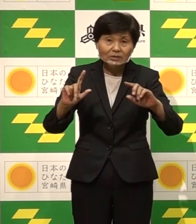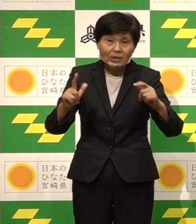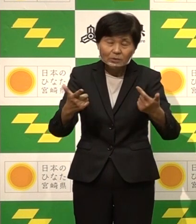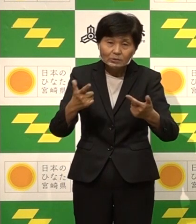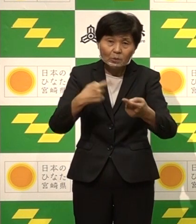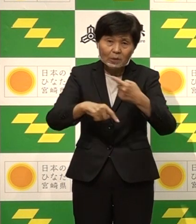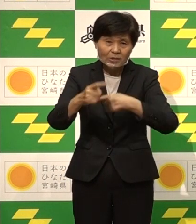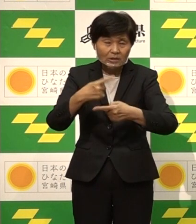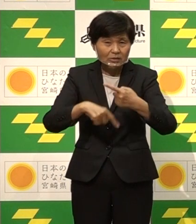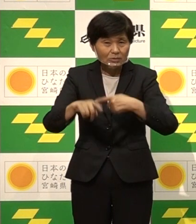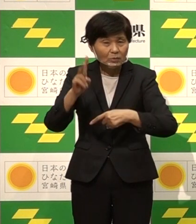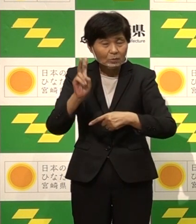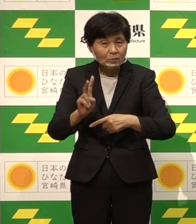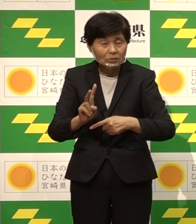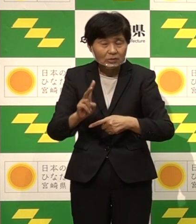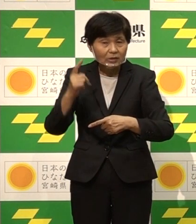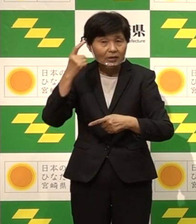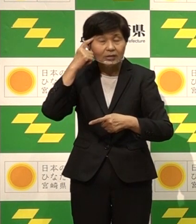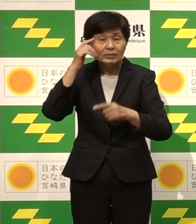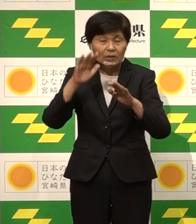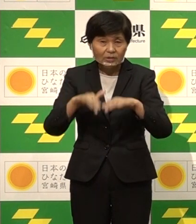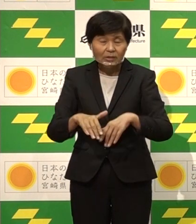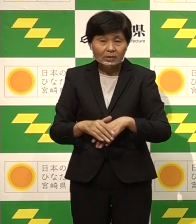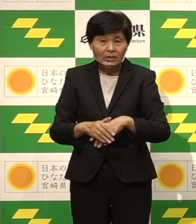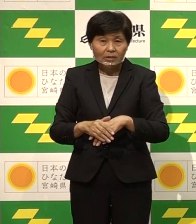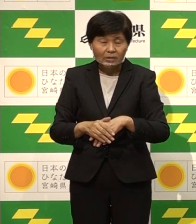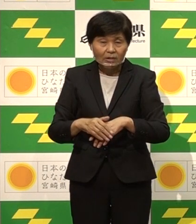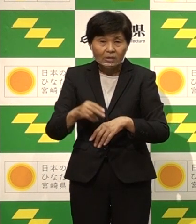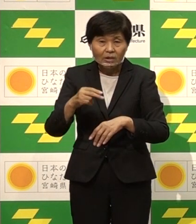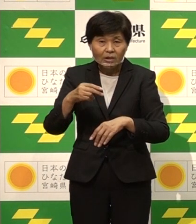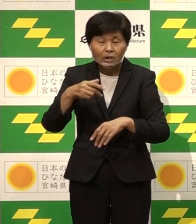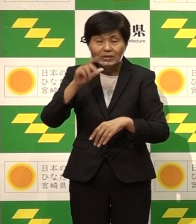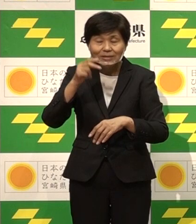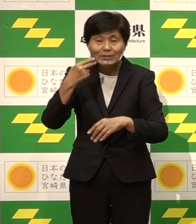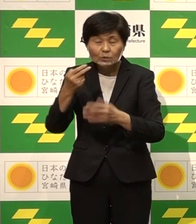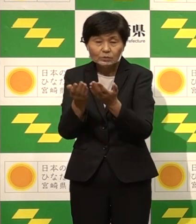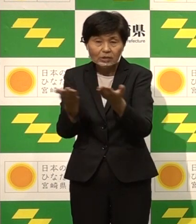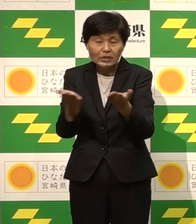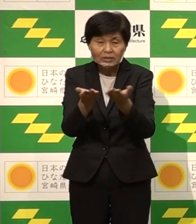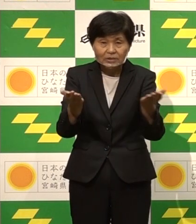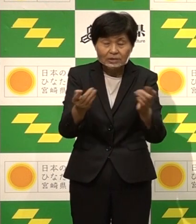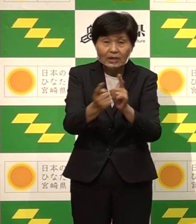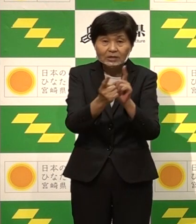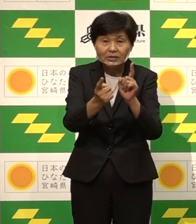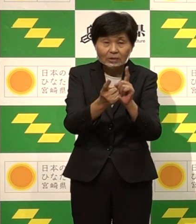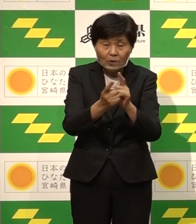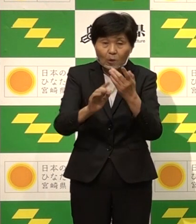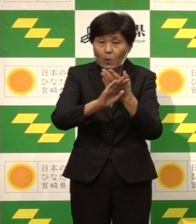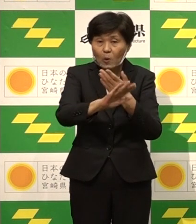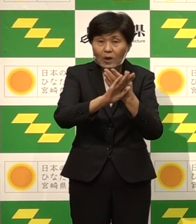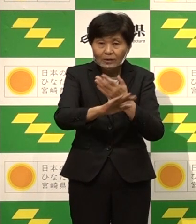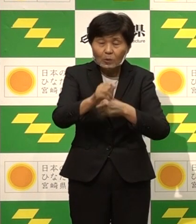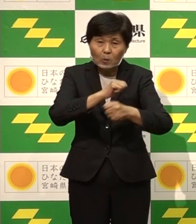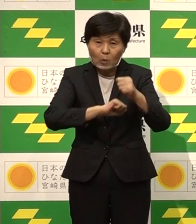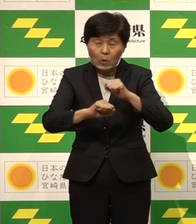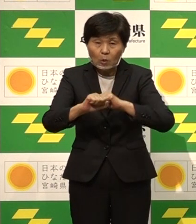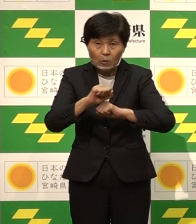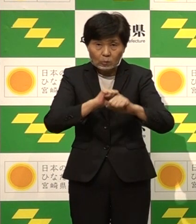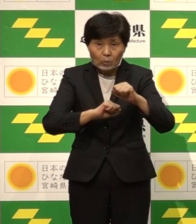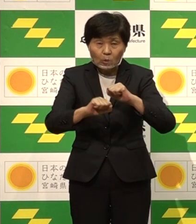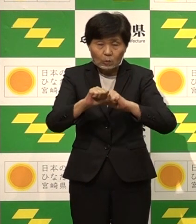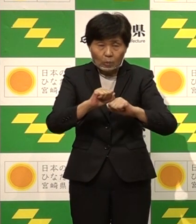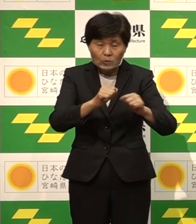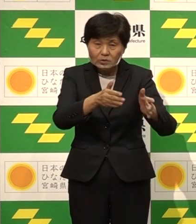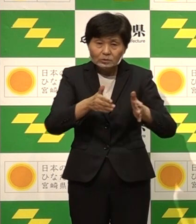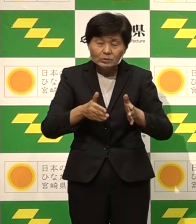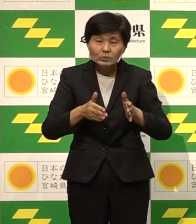飲食への制限は取り除いた上で他の行動制限でコントロールしていくということなのか、どういう今考えでした